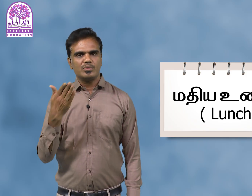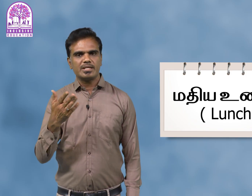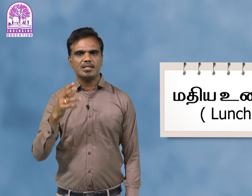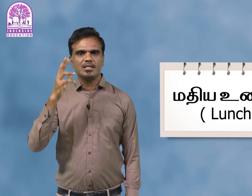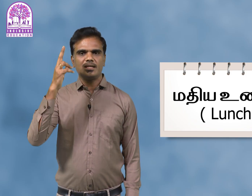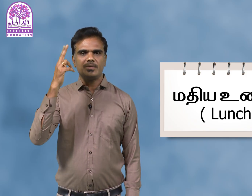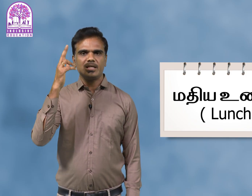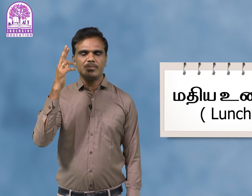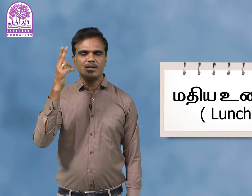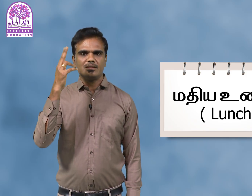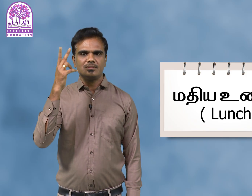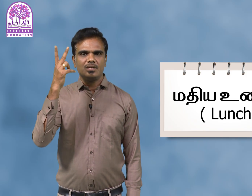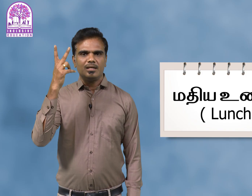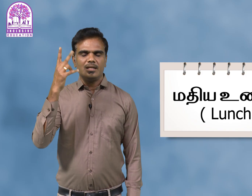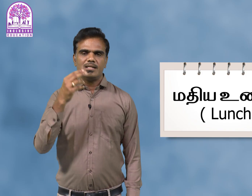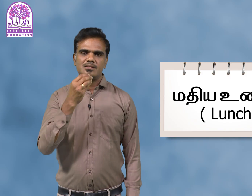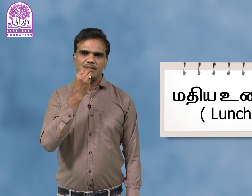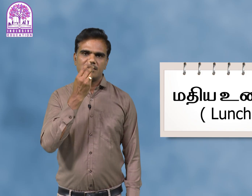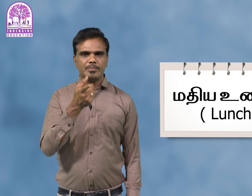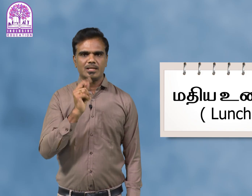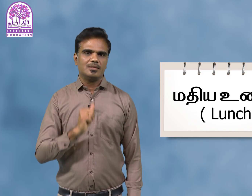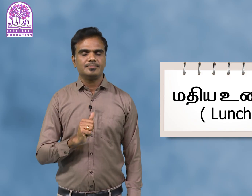சைன் இருக்குன்னா எப்படி காமிப்பாங்க, லஞ்சு சாப்பிட்டீங்களா.